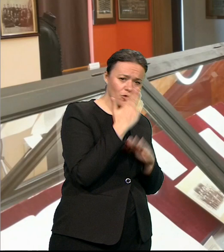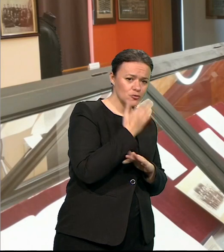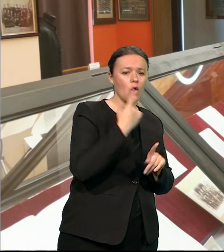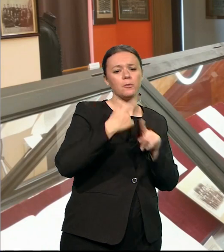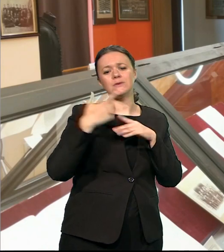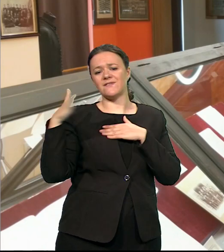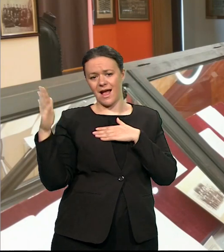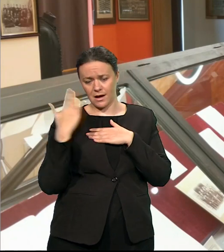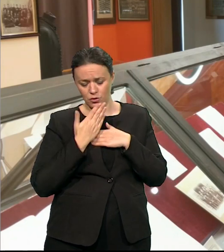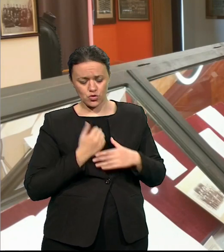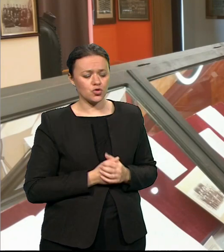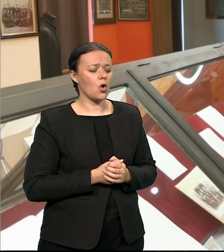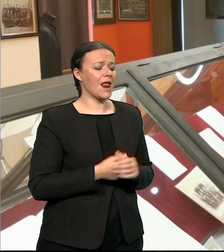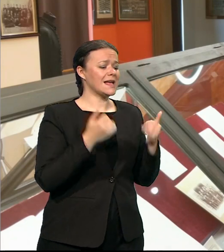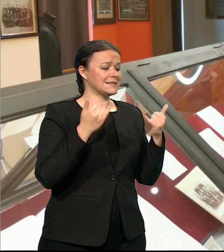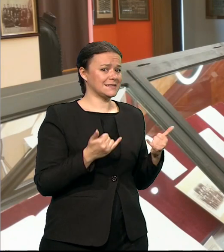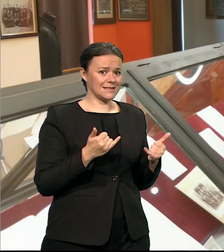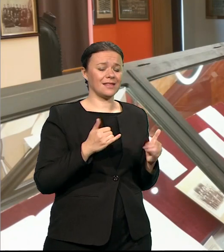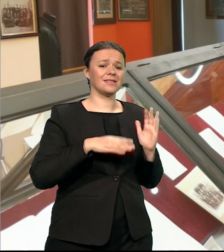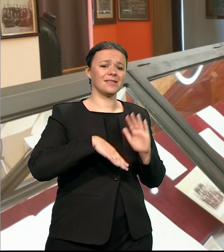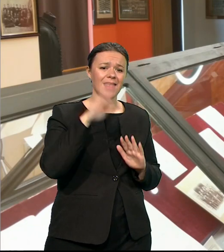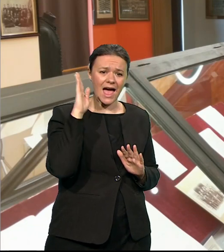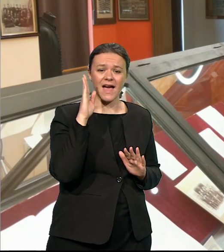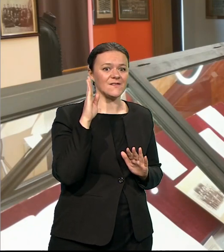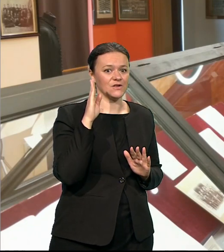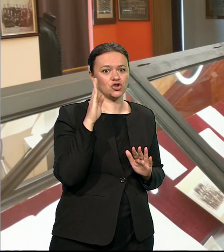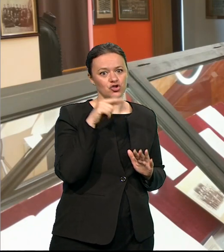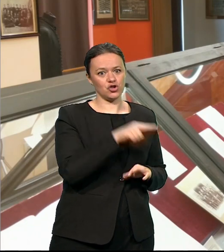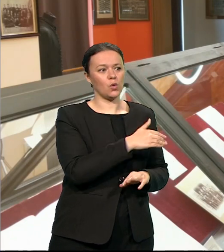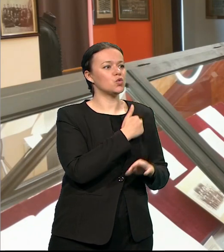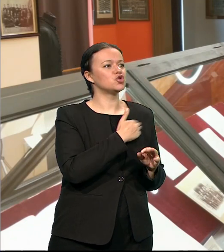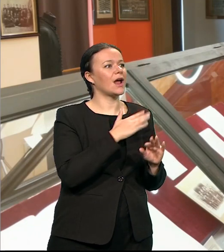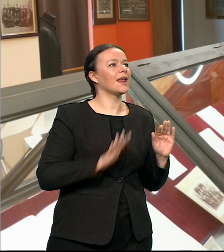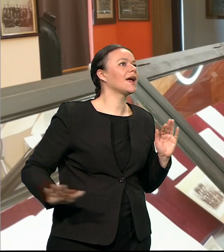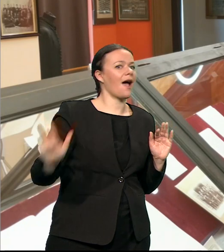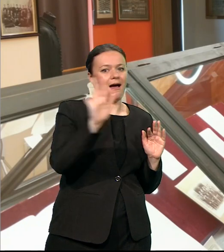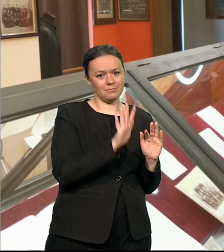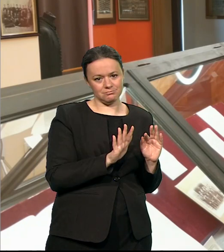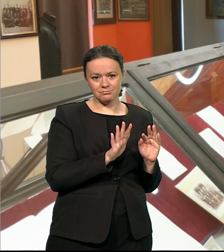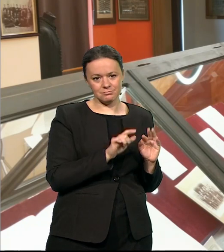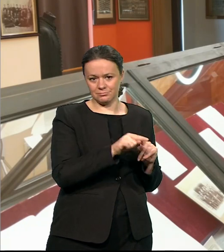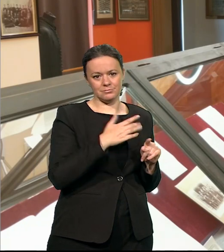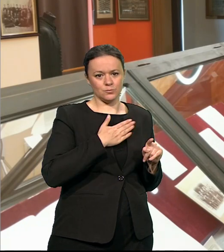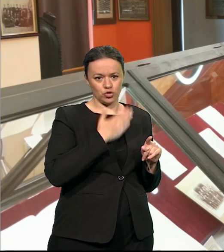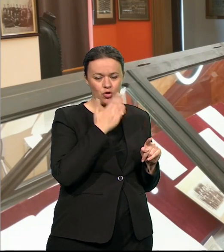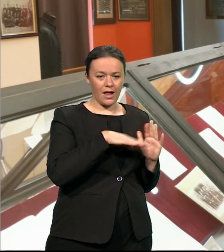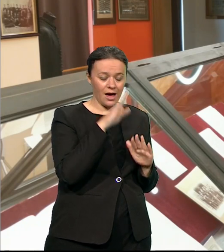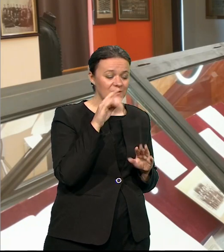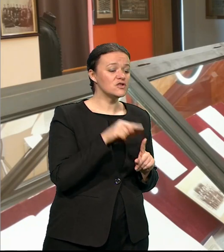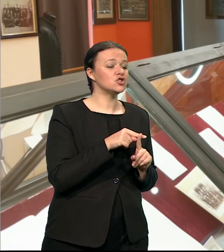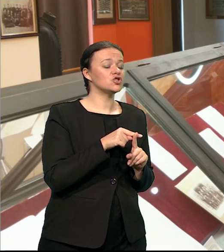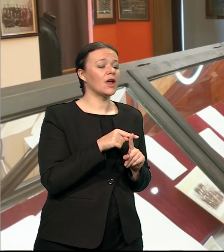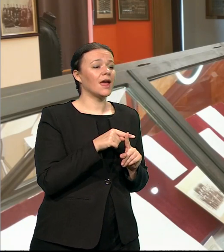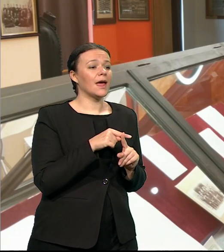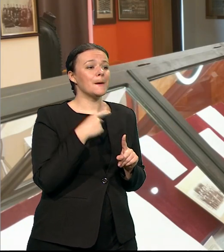Brojimo trenutno najviše učenika od svih naših bogoslovija i čuvamo upravo ono što